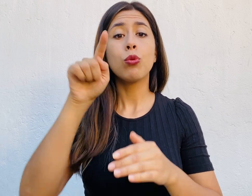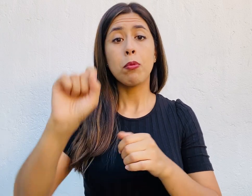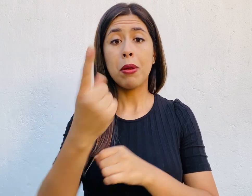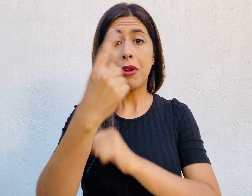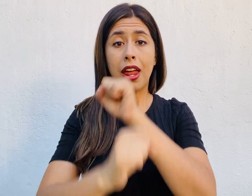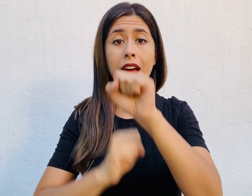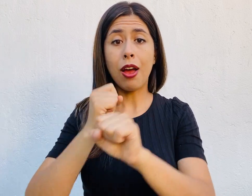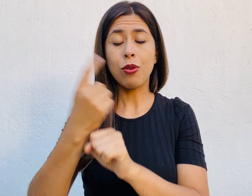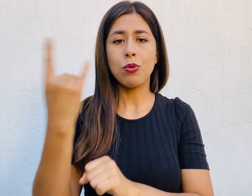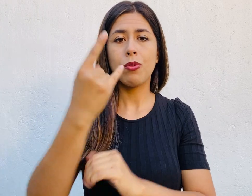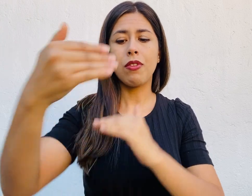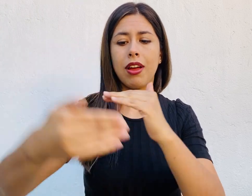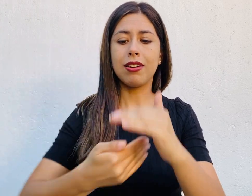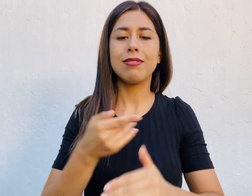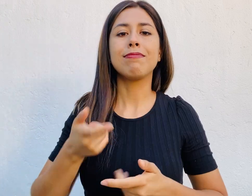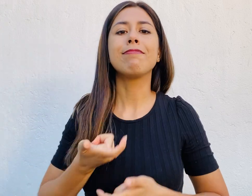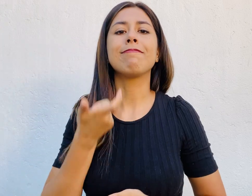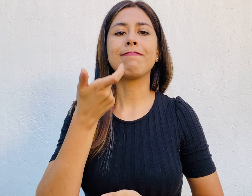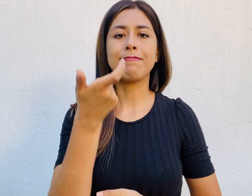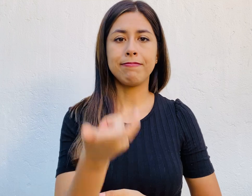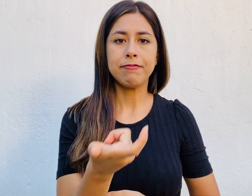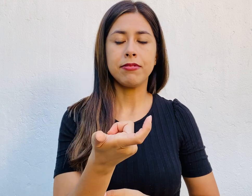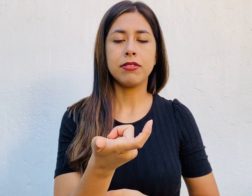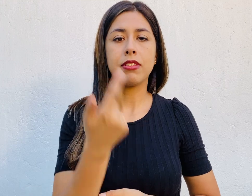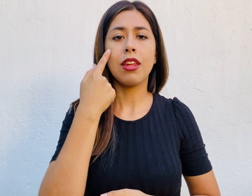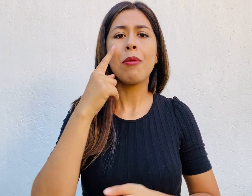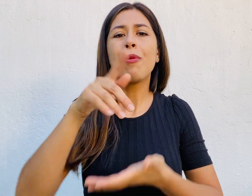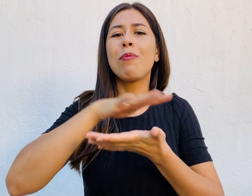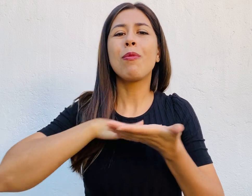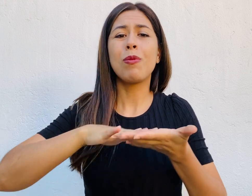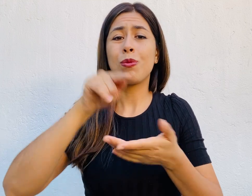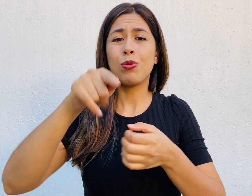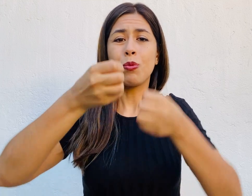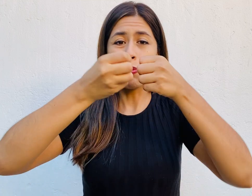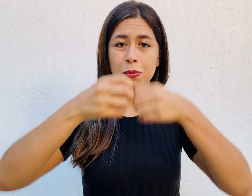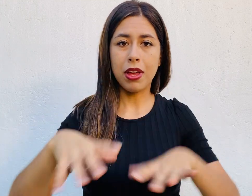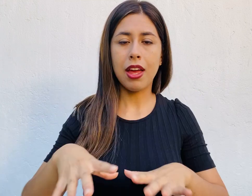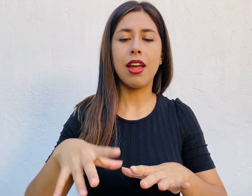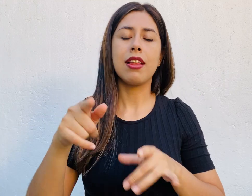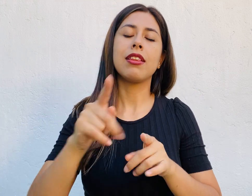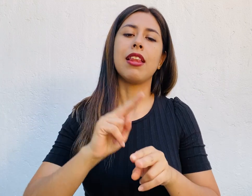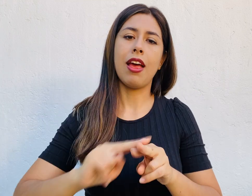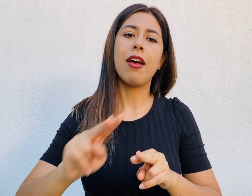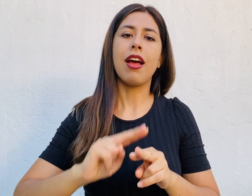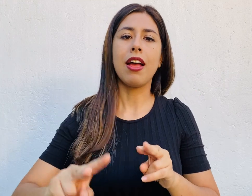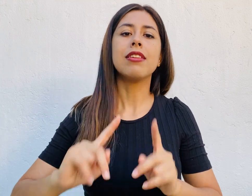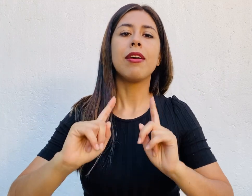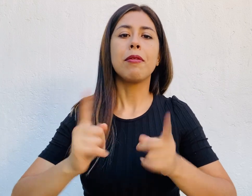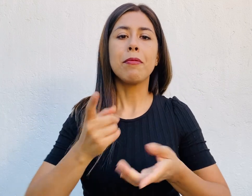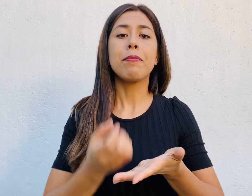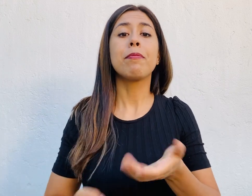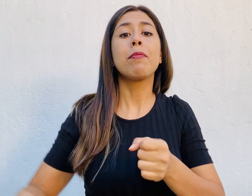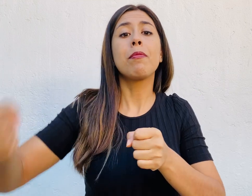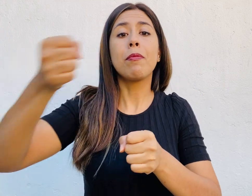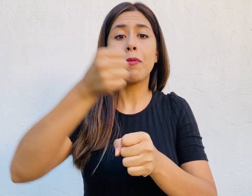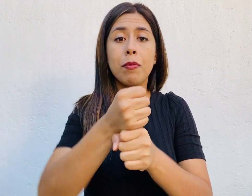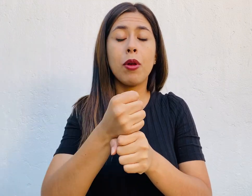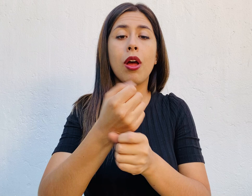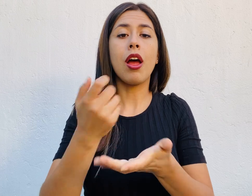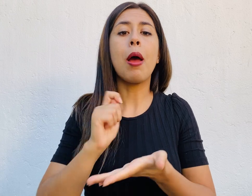primer año de universidad. En caso de pérdida, debes realizar una reposición pagando 3.000 pesos en la caja de la